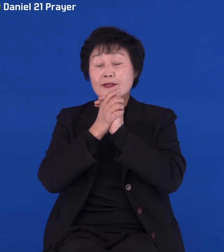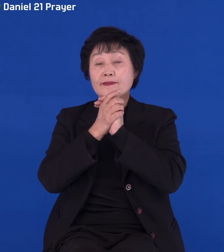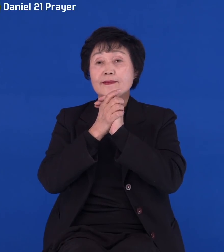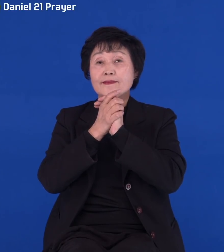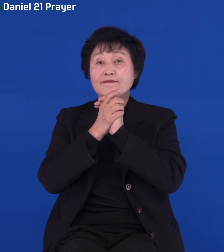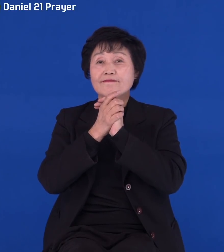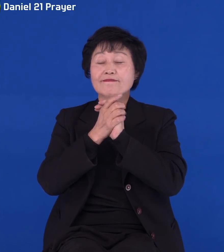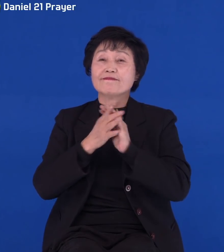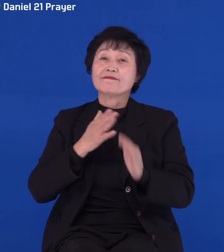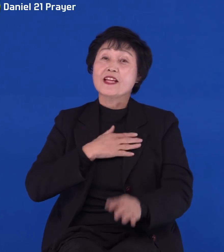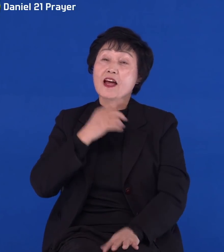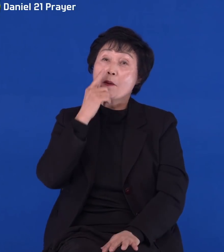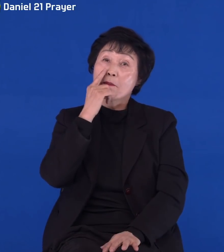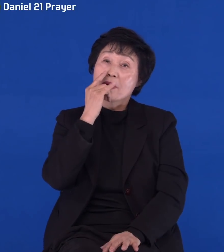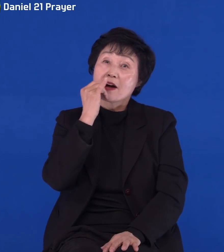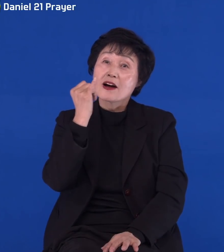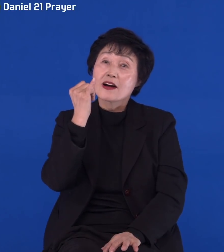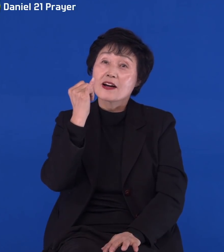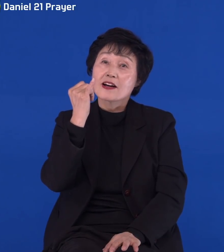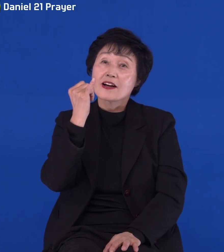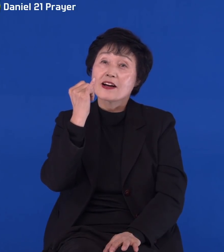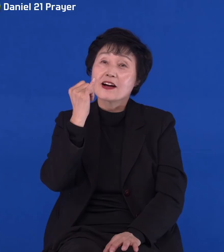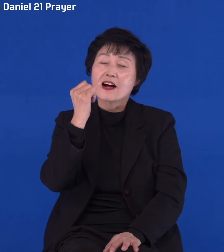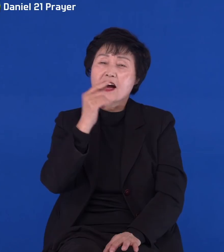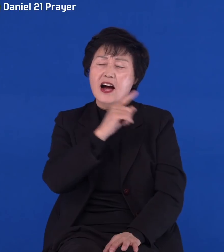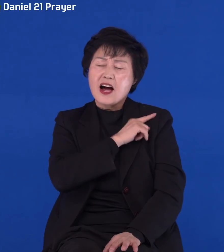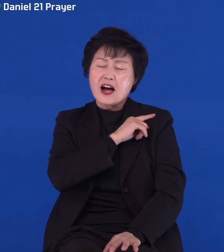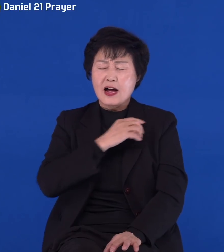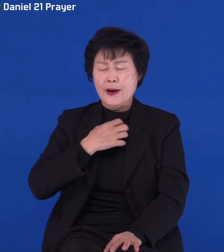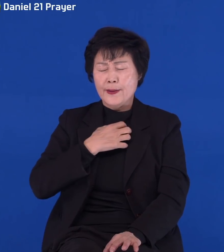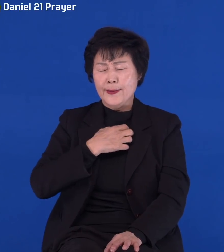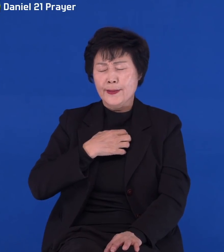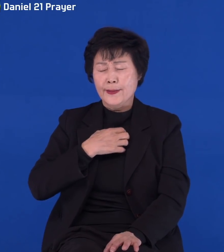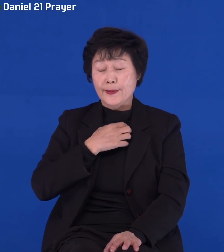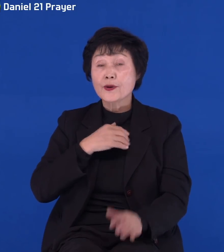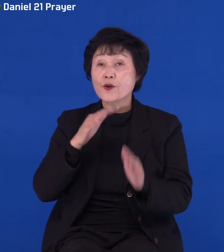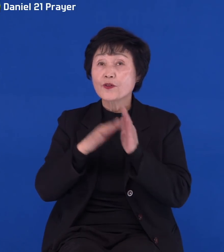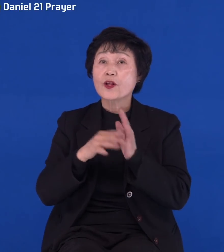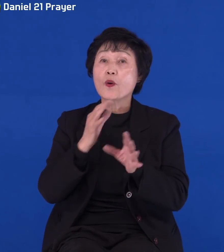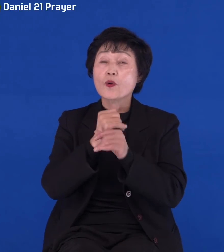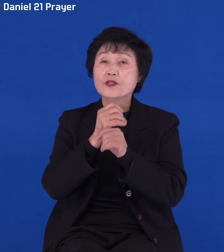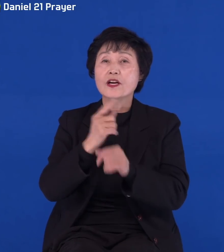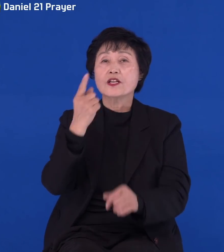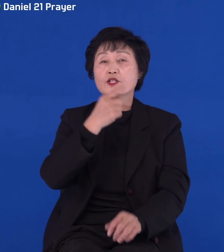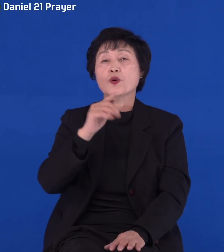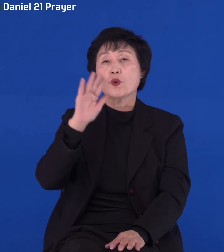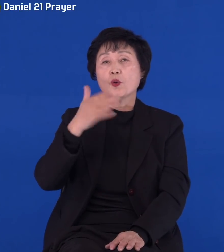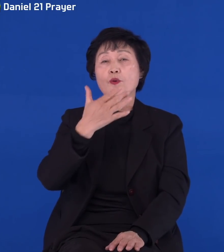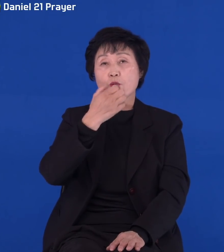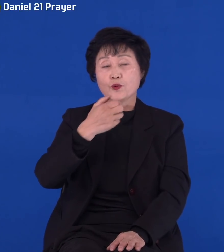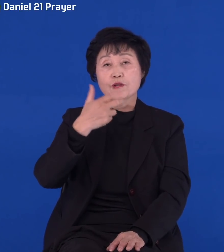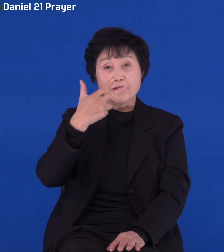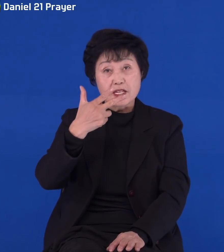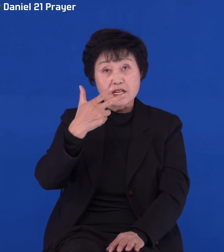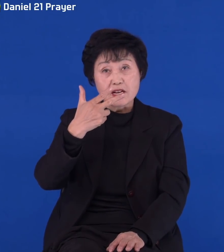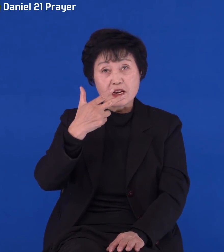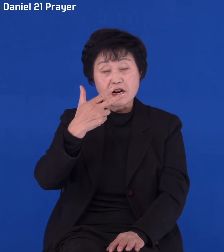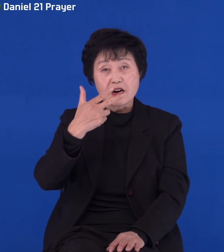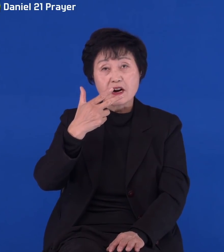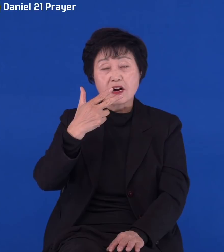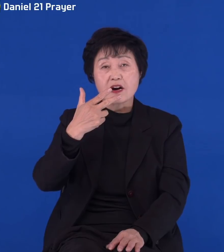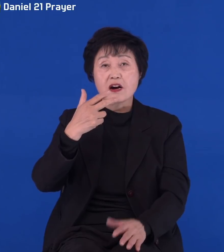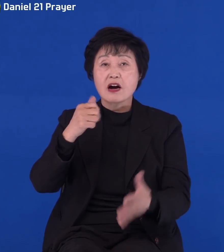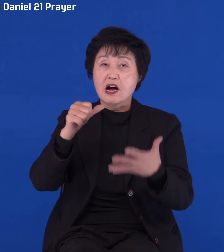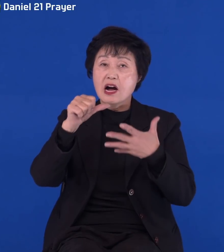저희 어머니 가장 괴로웠을 때가 있다면 1997년도 둘째 아들이 죽었을 때입니다. 둘째